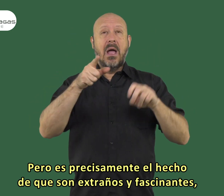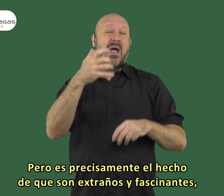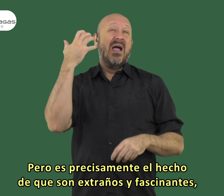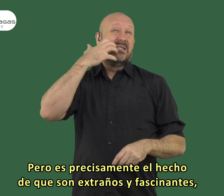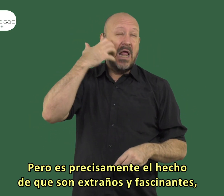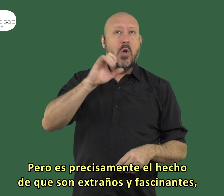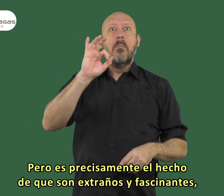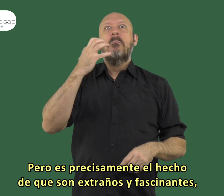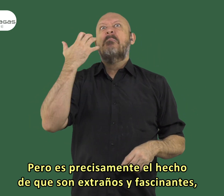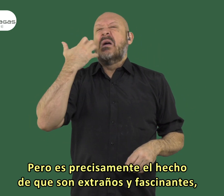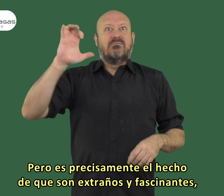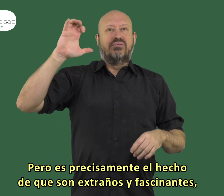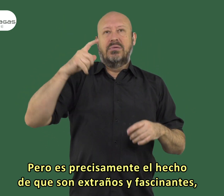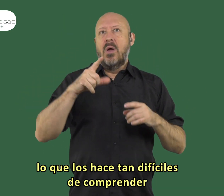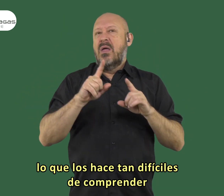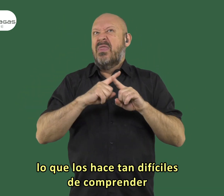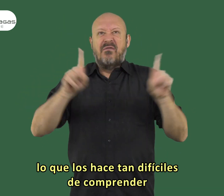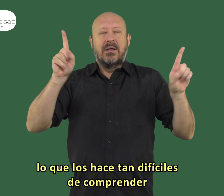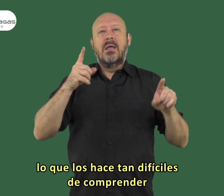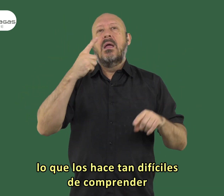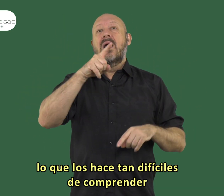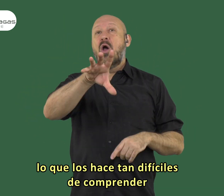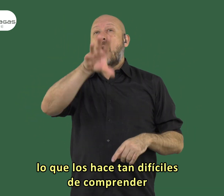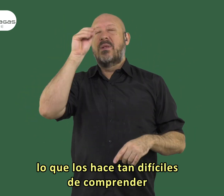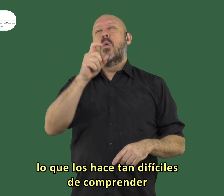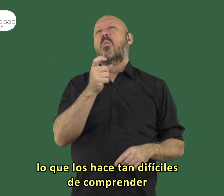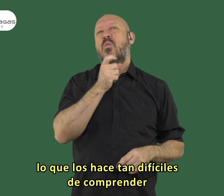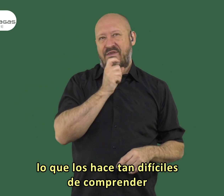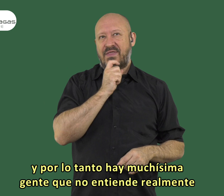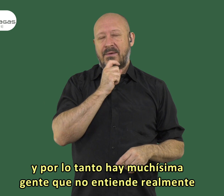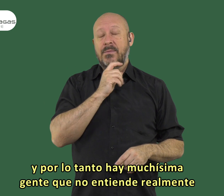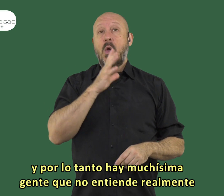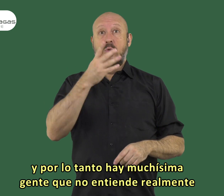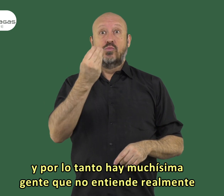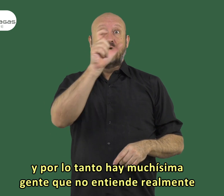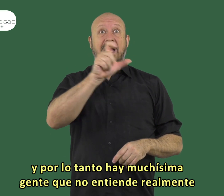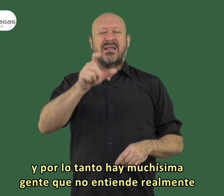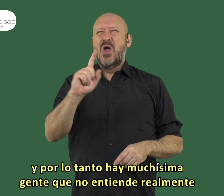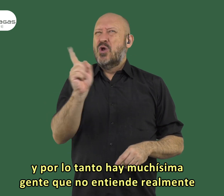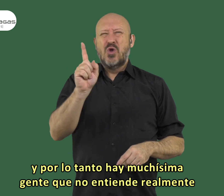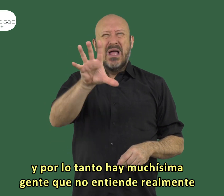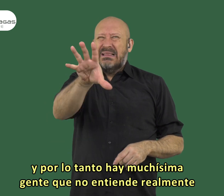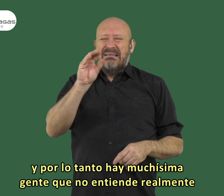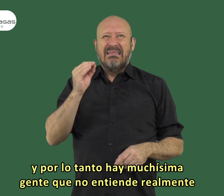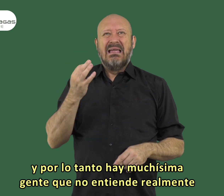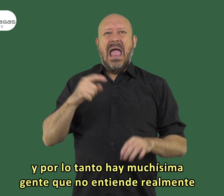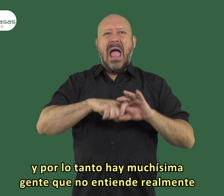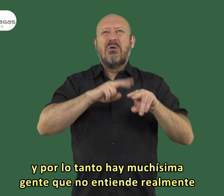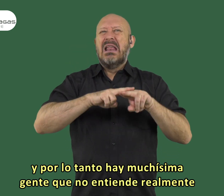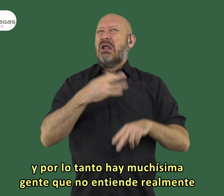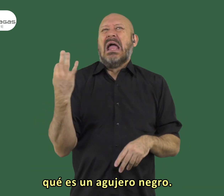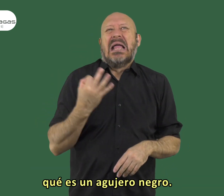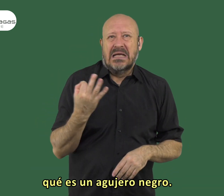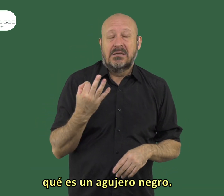hecho de que son extraños y fascinantes lo que los hace tan difíciles de comprender, y por lo tanto hay muchísima gente que no entiende